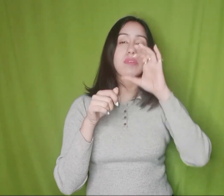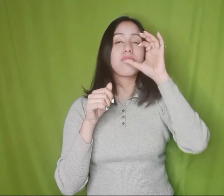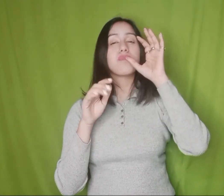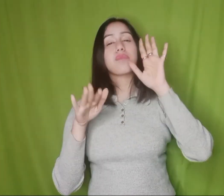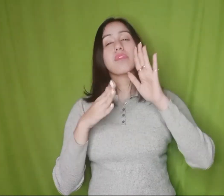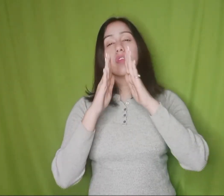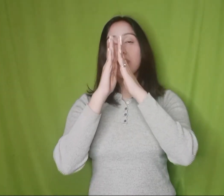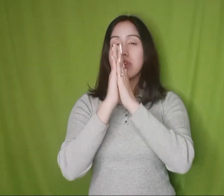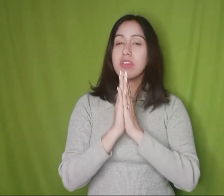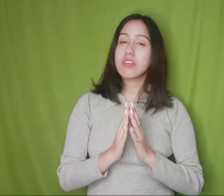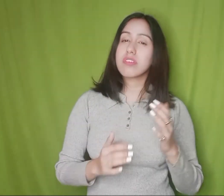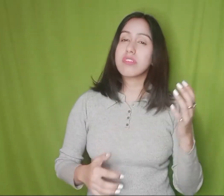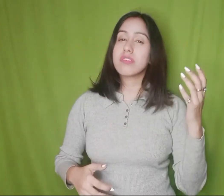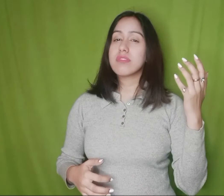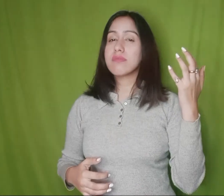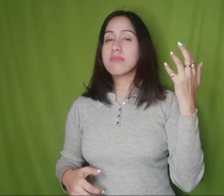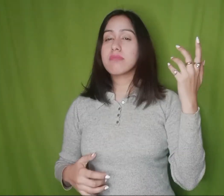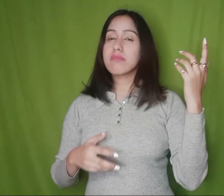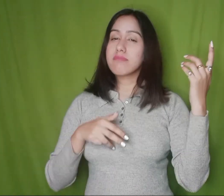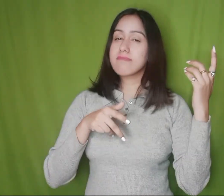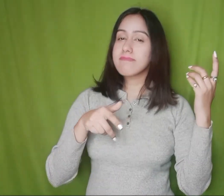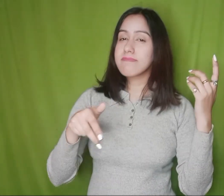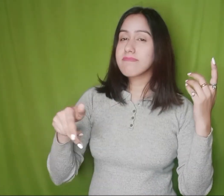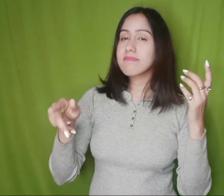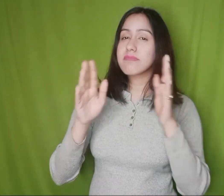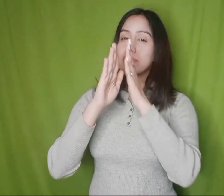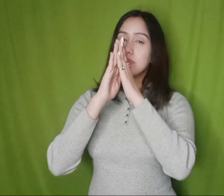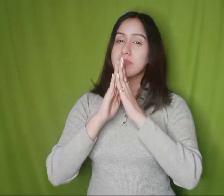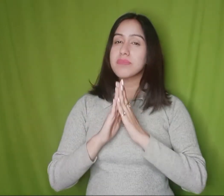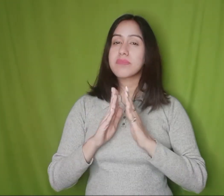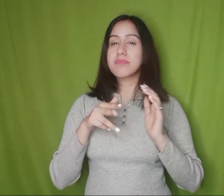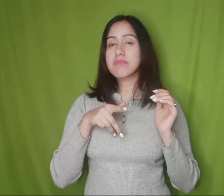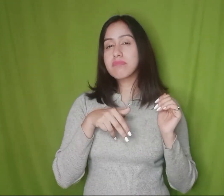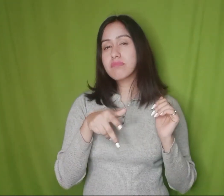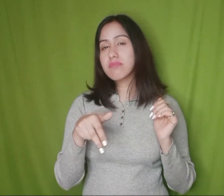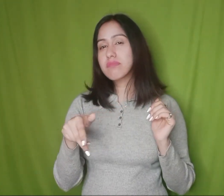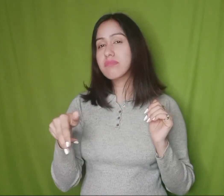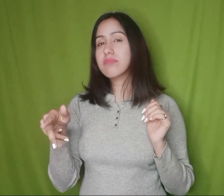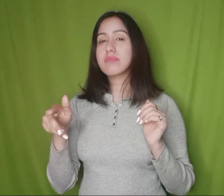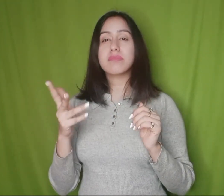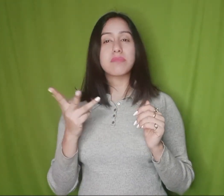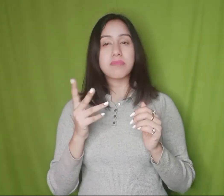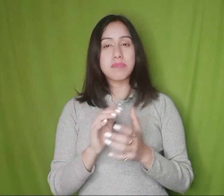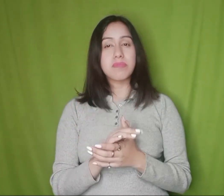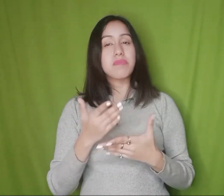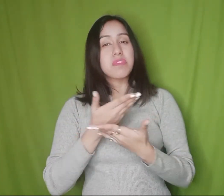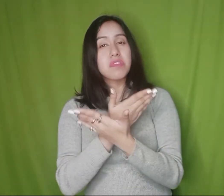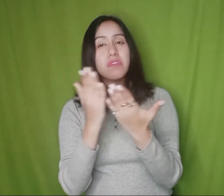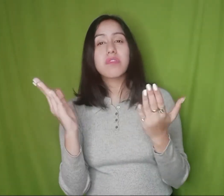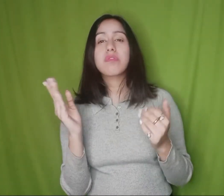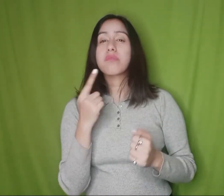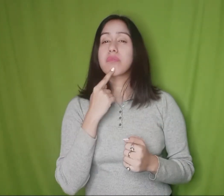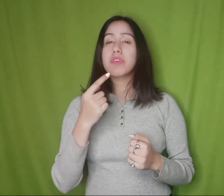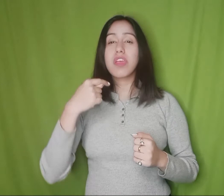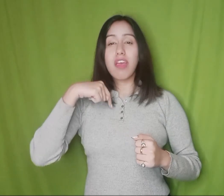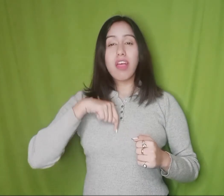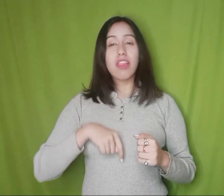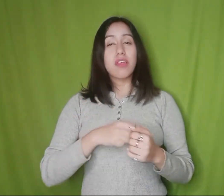और शहर के बाहर उसी मंदिर की ओर बढ़ गईं जहां वो साधु संगत किया करती थीं। कहते हैं मीरा की रगों